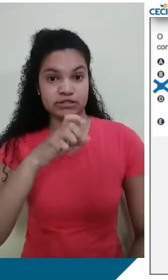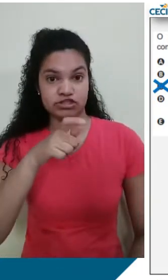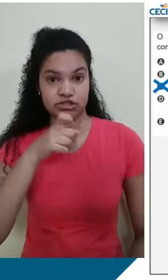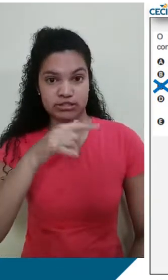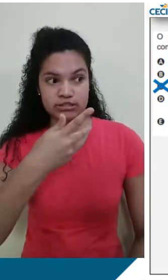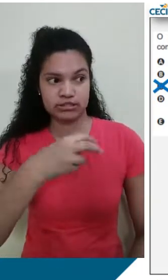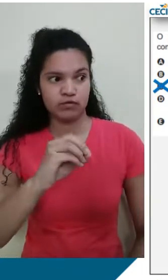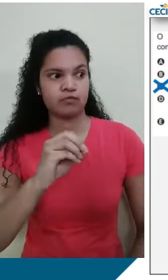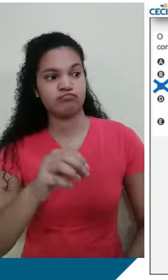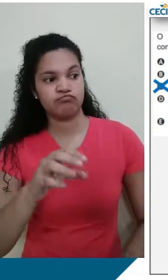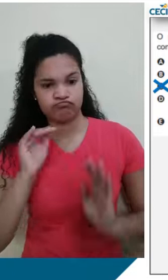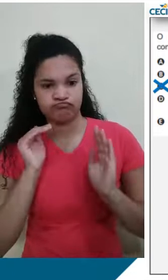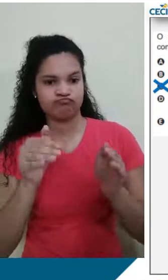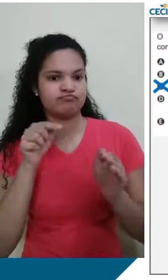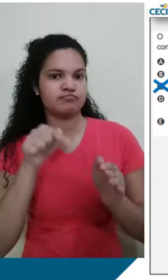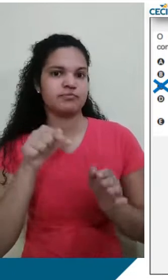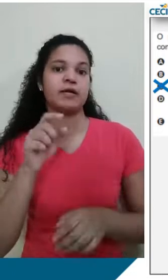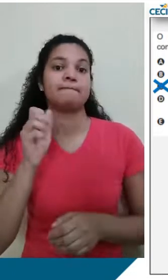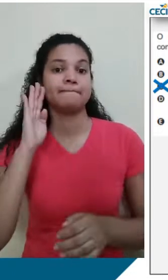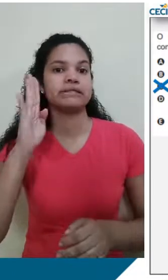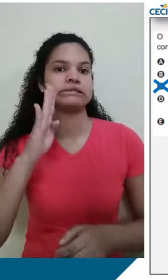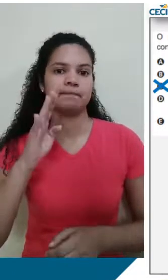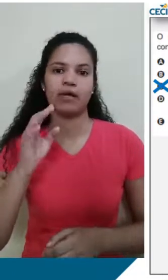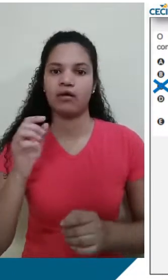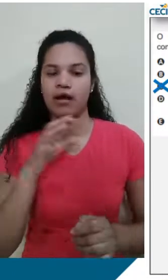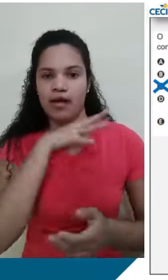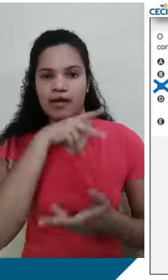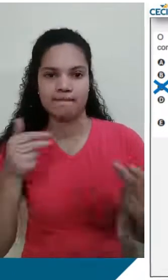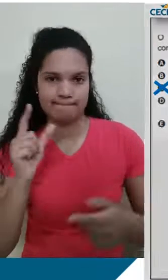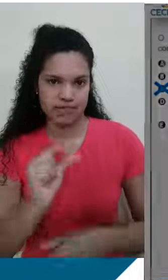os peixes predaram especialmente animais pequenos.